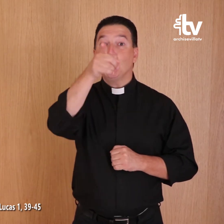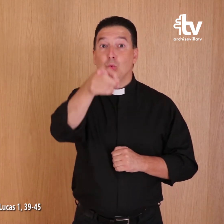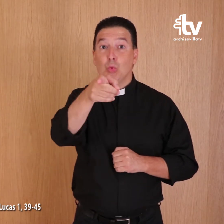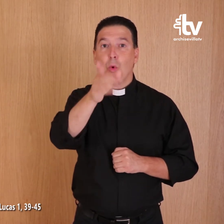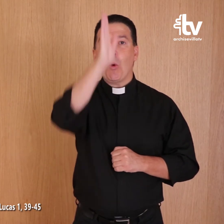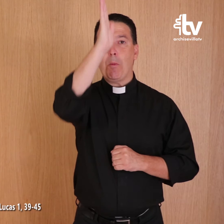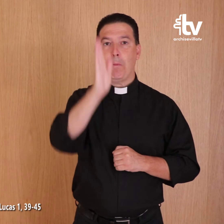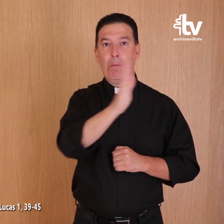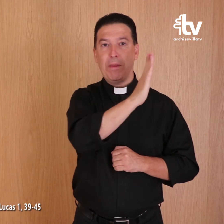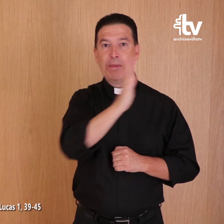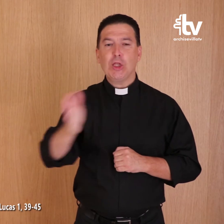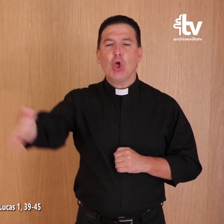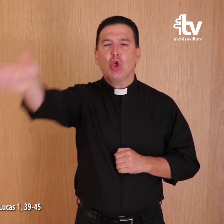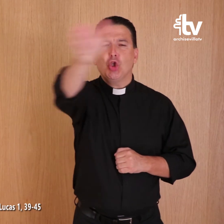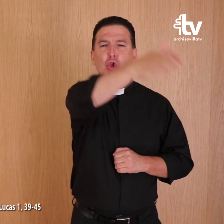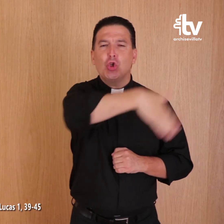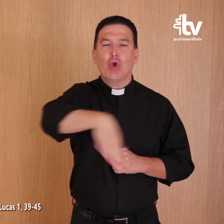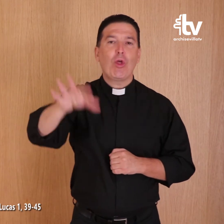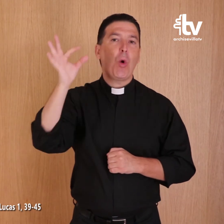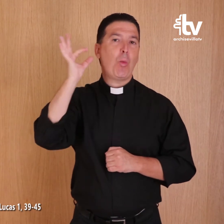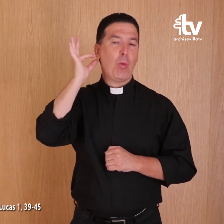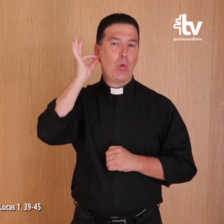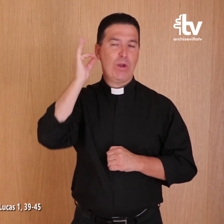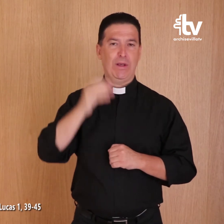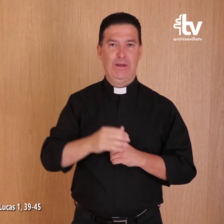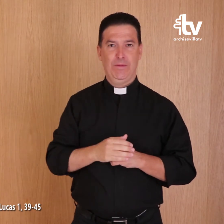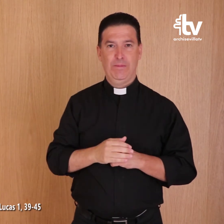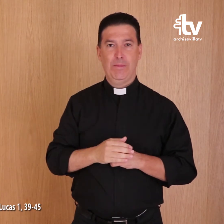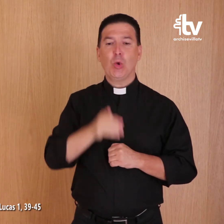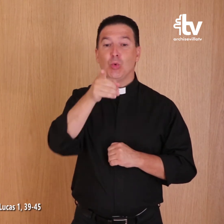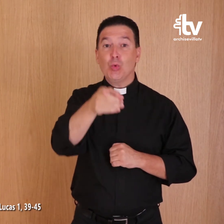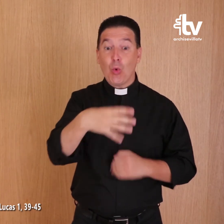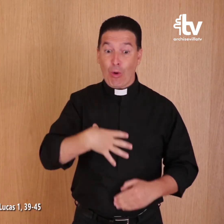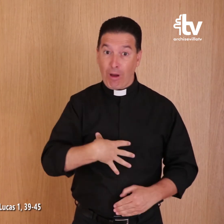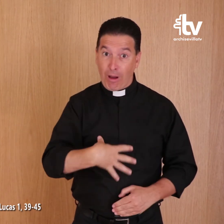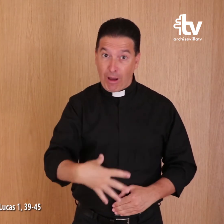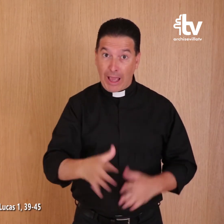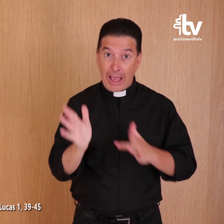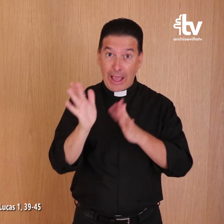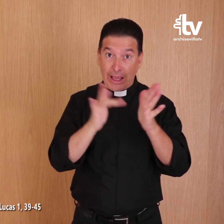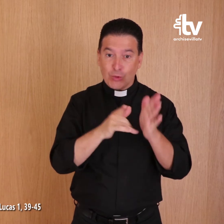Bendita tú entre las mujeres, y bendito el fruto de tu vientre.